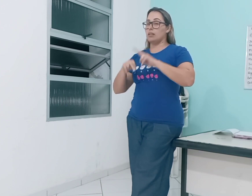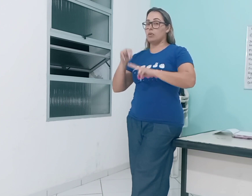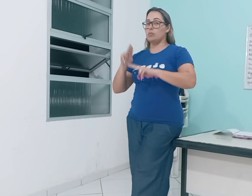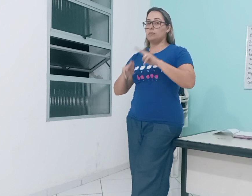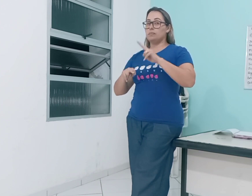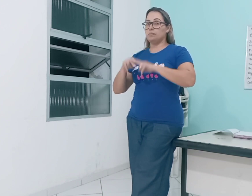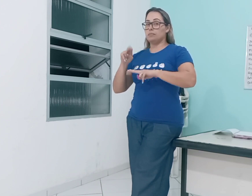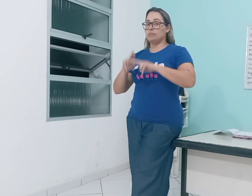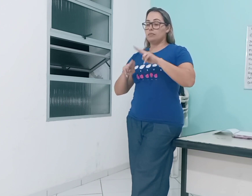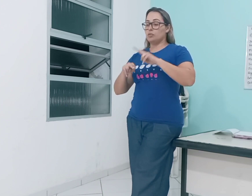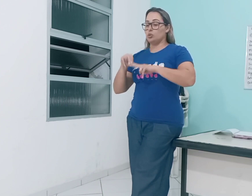bom?